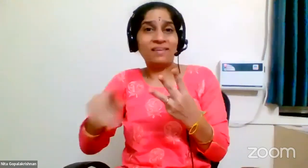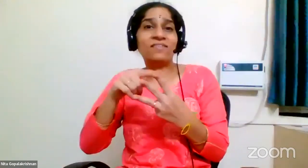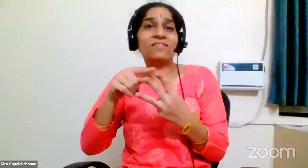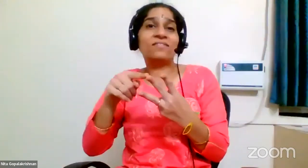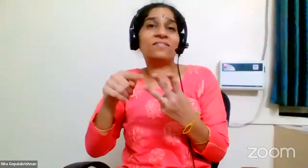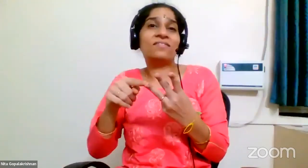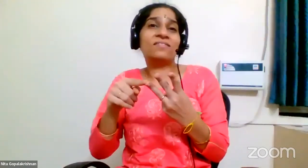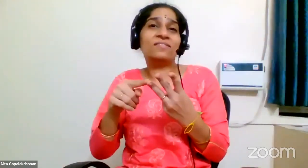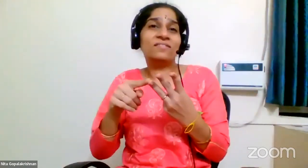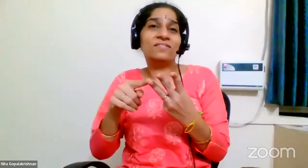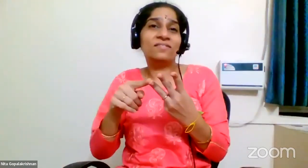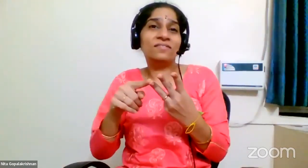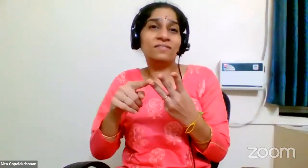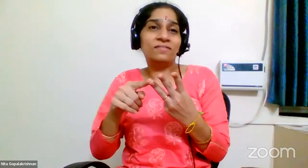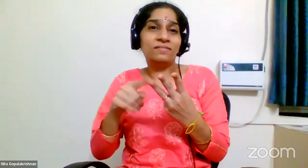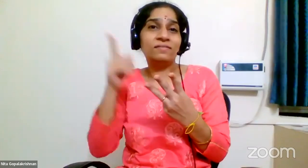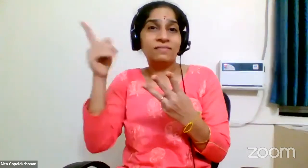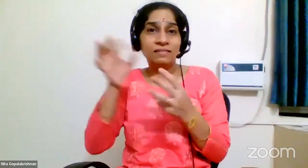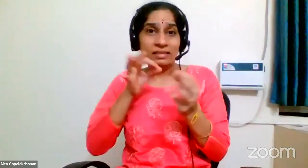है।